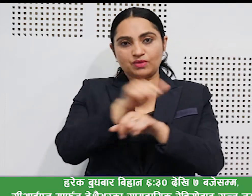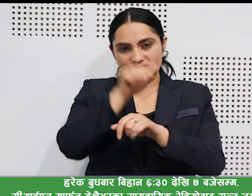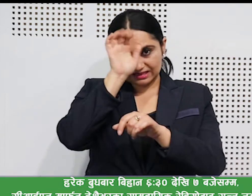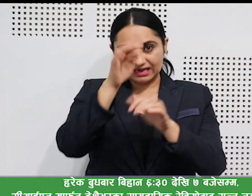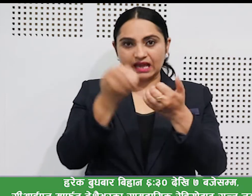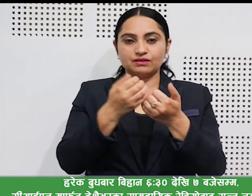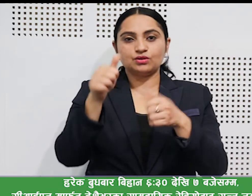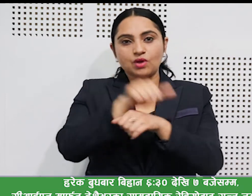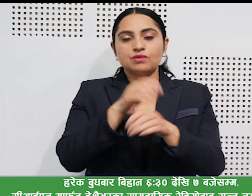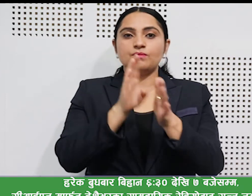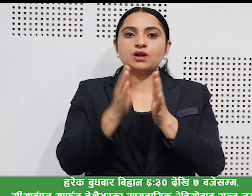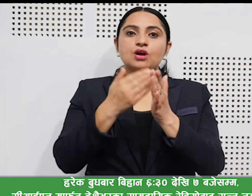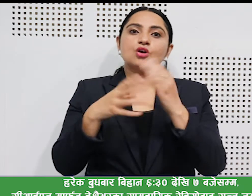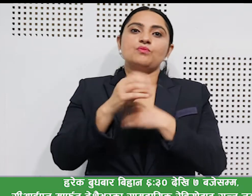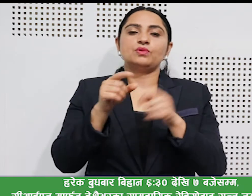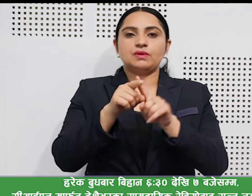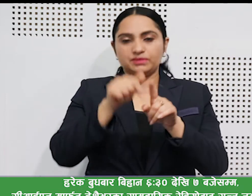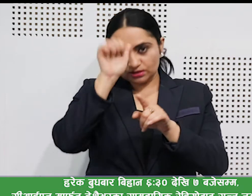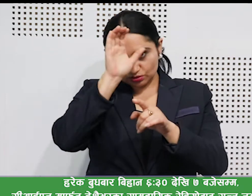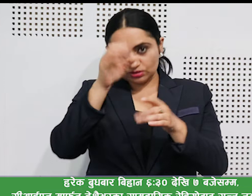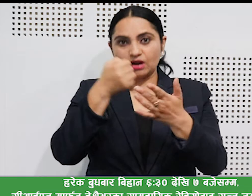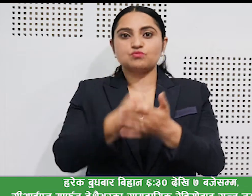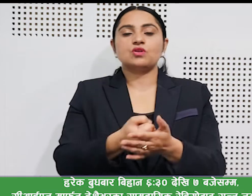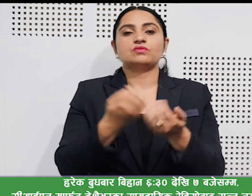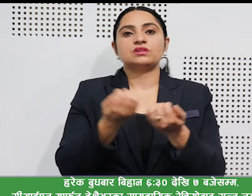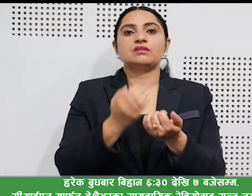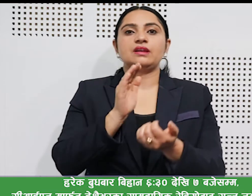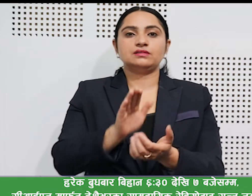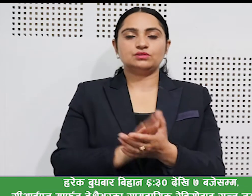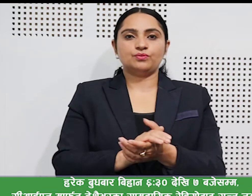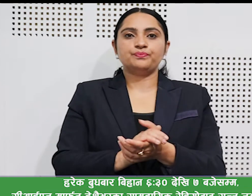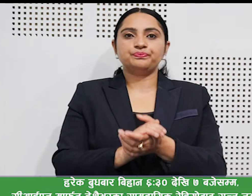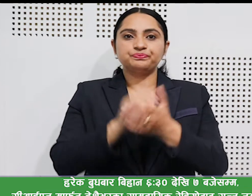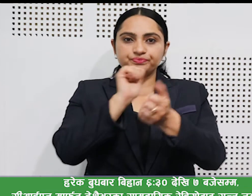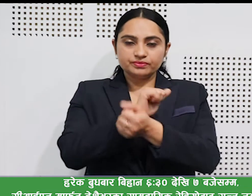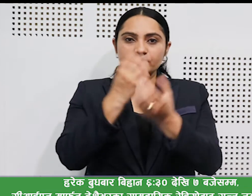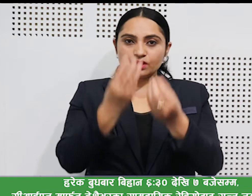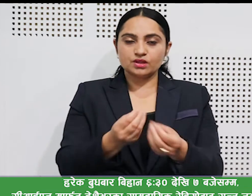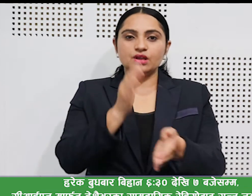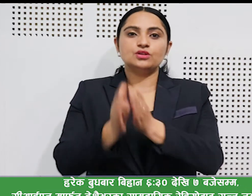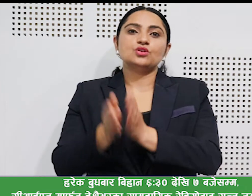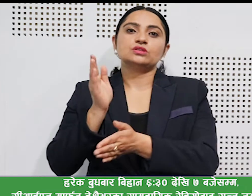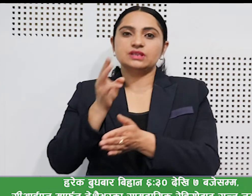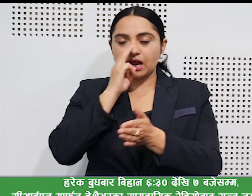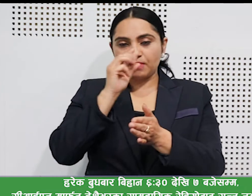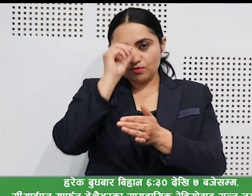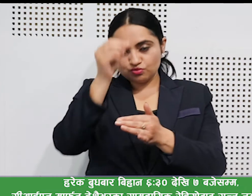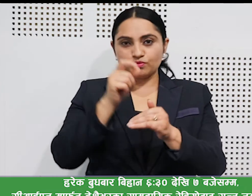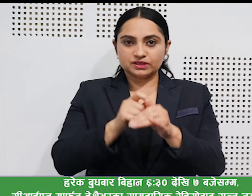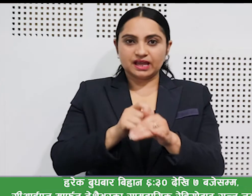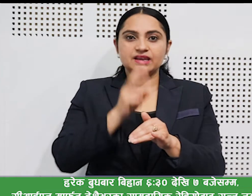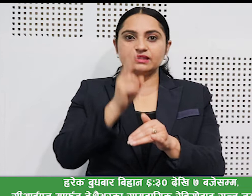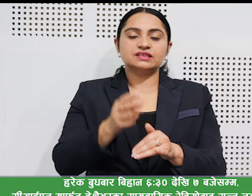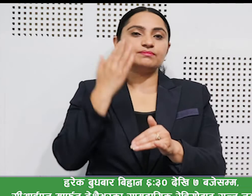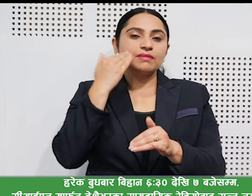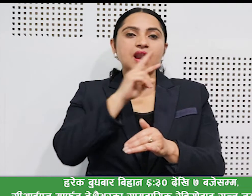र उहाँहरू मार्फत परिवारमा पनि पुर्याउने गरी त्यसरी पनि गरेका छौँ। विपद जोखिम न्यूनीकरण योजनामा विपदको पूर्व तयारी र त्यसमा